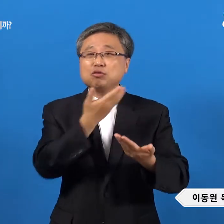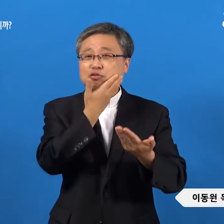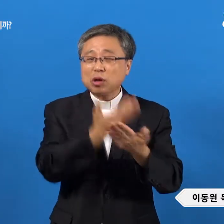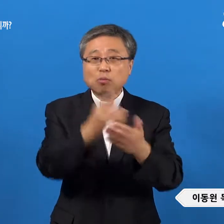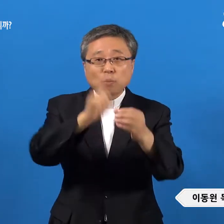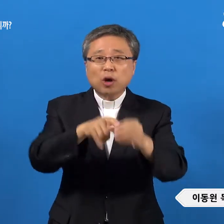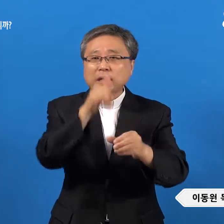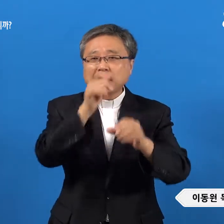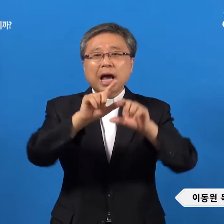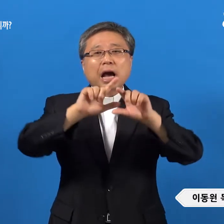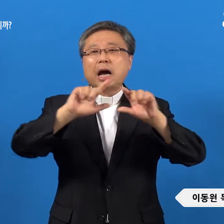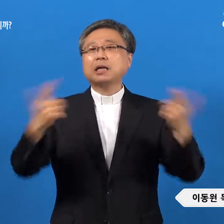않다는 것입니다.